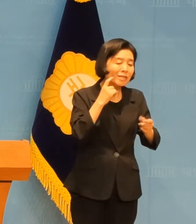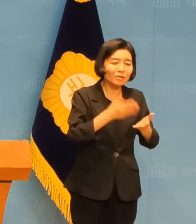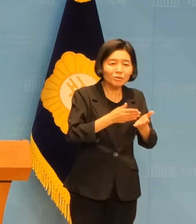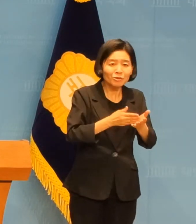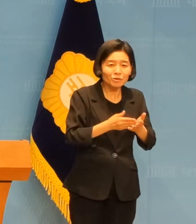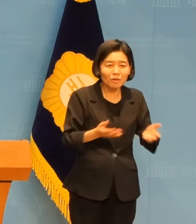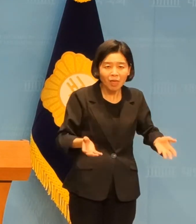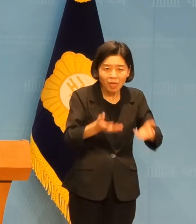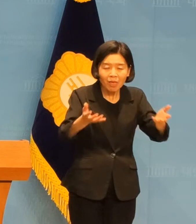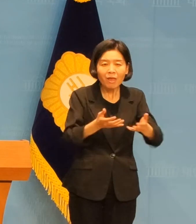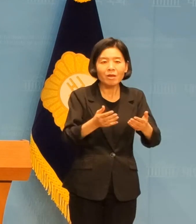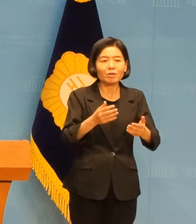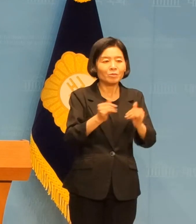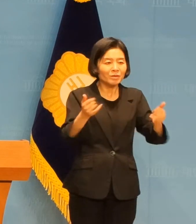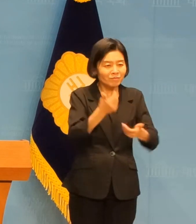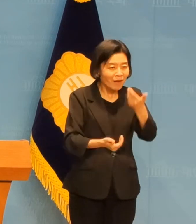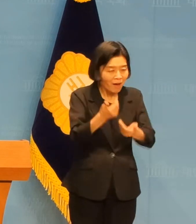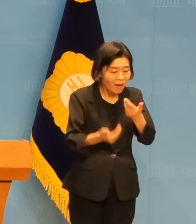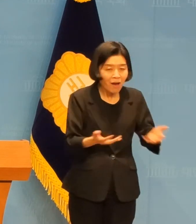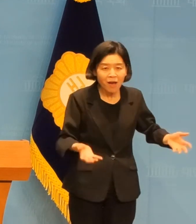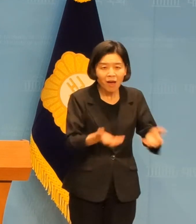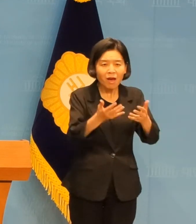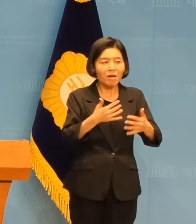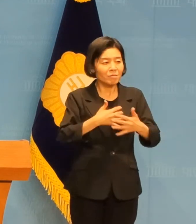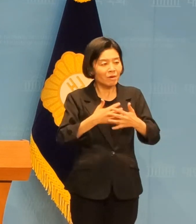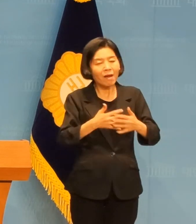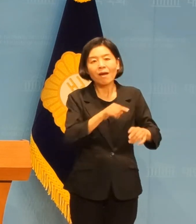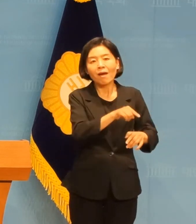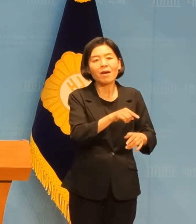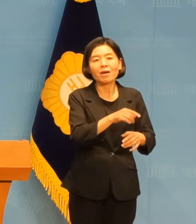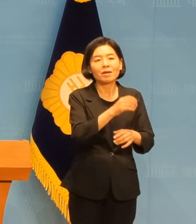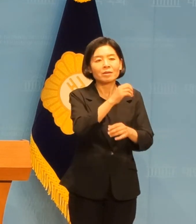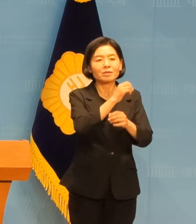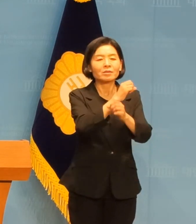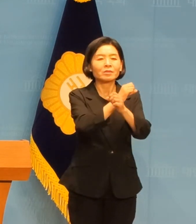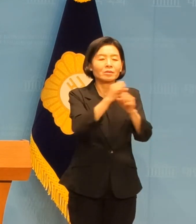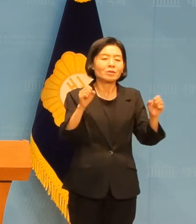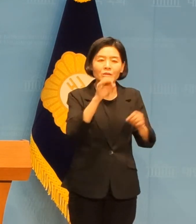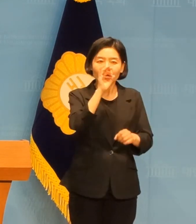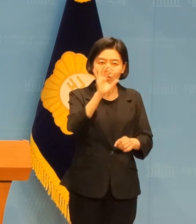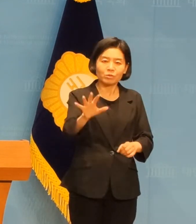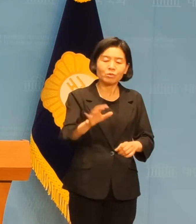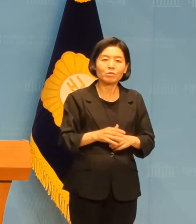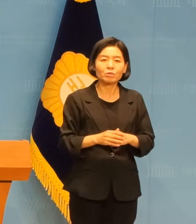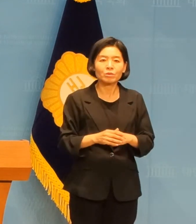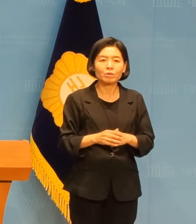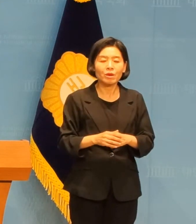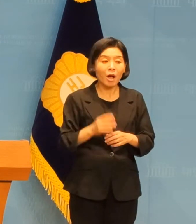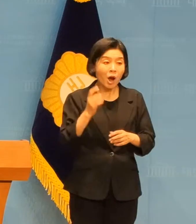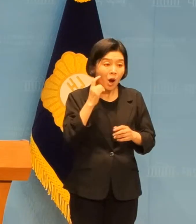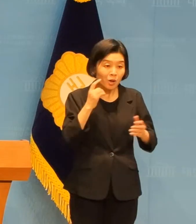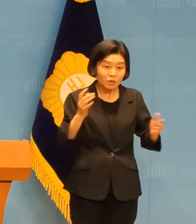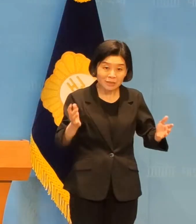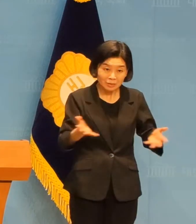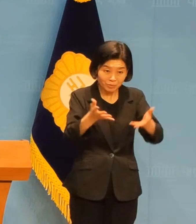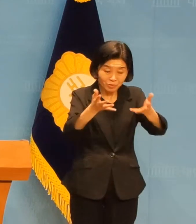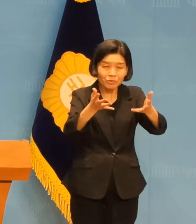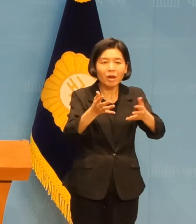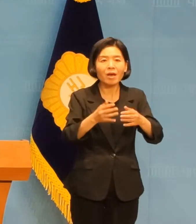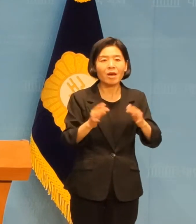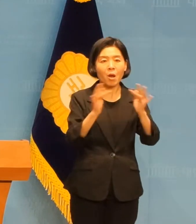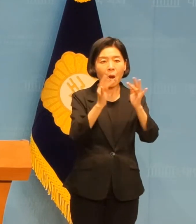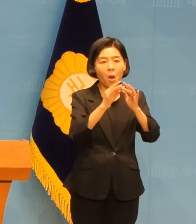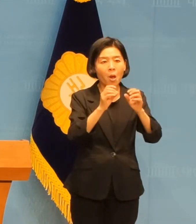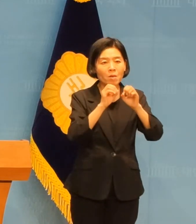떨게 하는 행태는 결코 용납될 수 없습니다. 거짓 선동이 온라인을 중심으로 빠르게